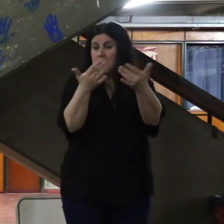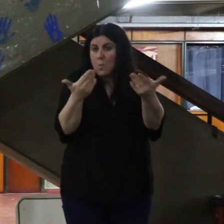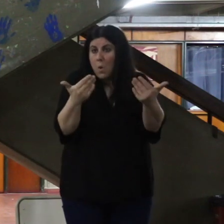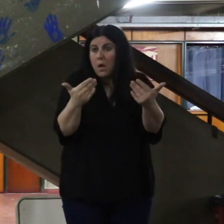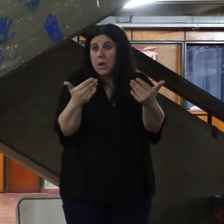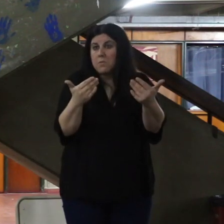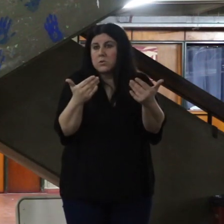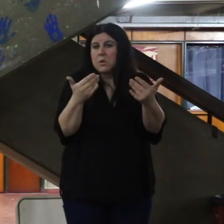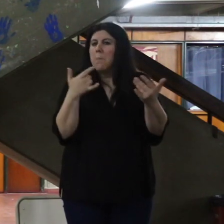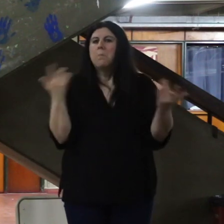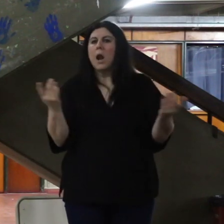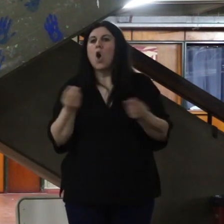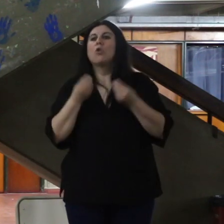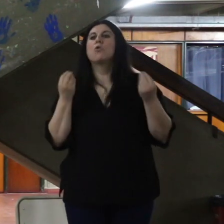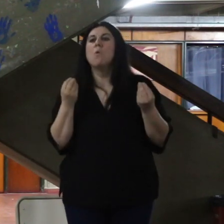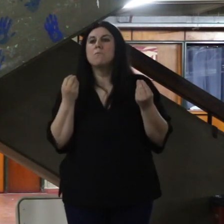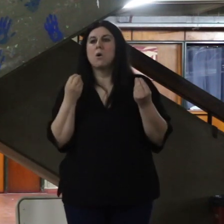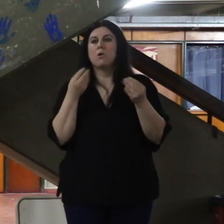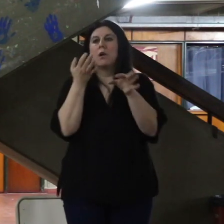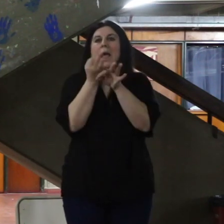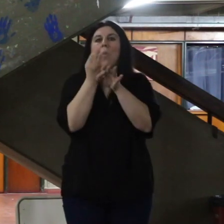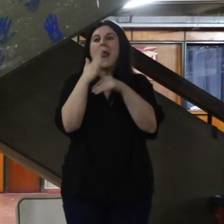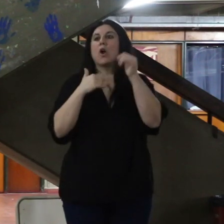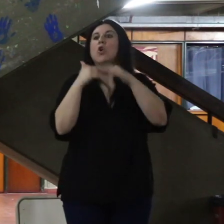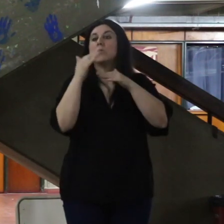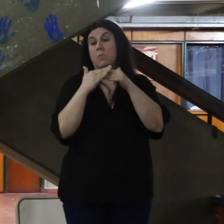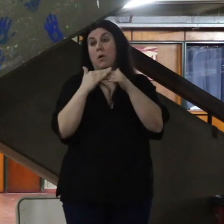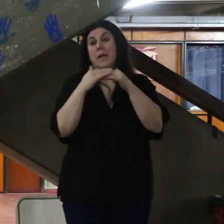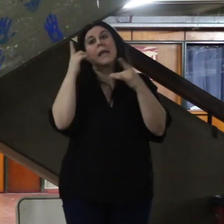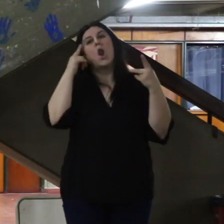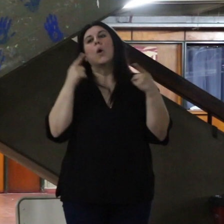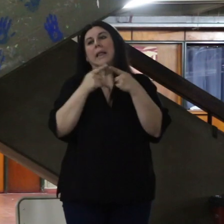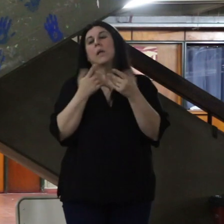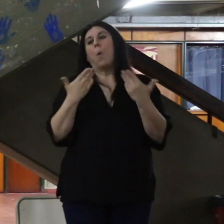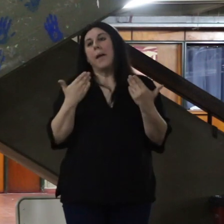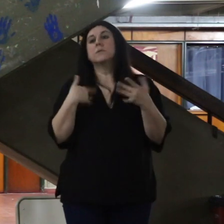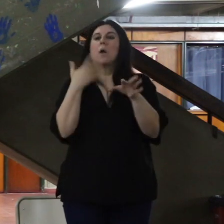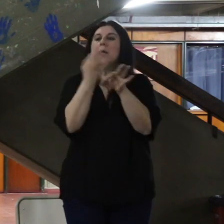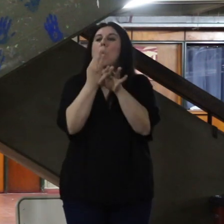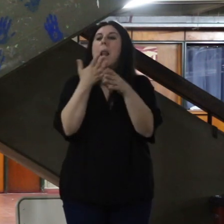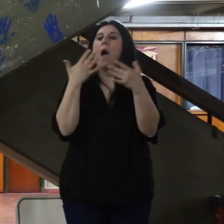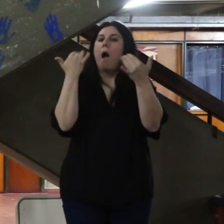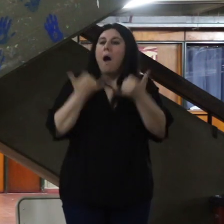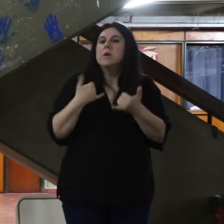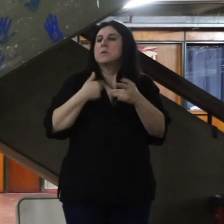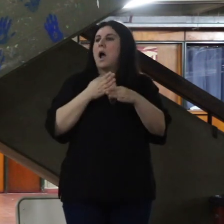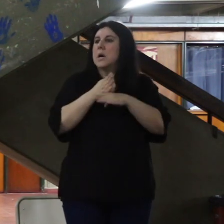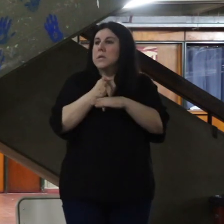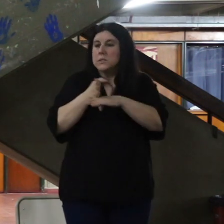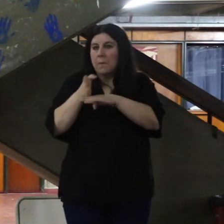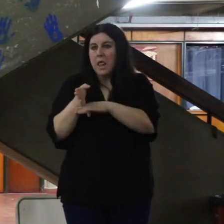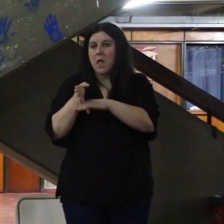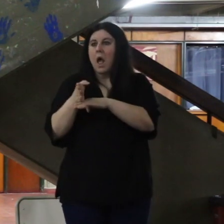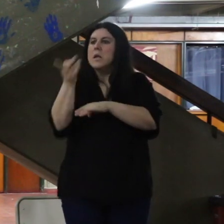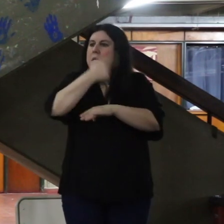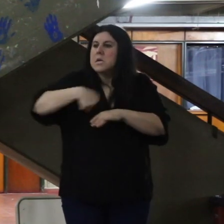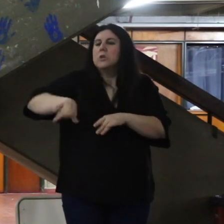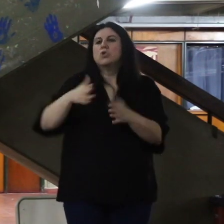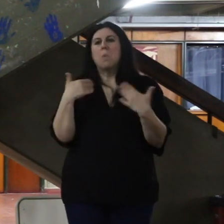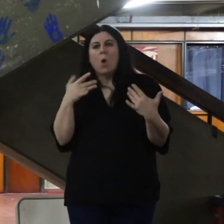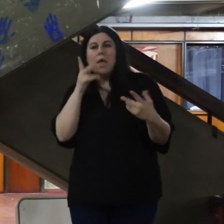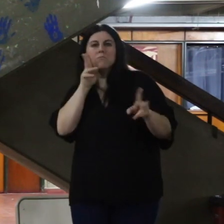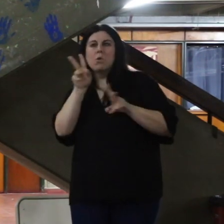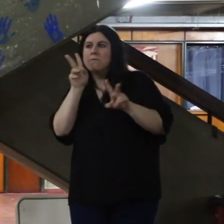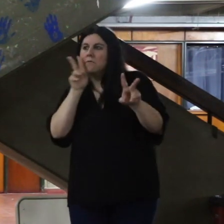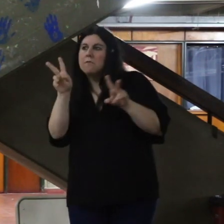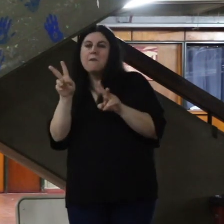concretamente es una escuela un poco menos injusta, ¿sí? Eso sí lo podemos ver,